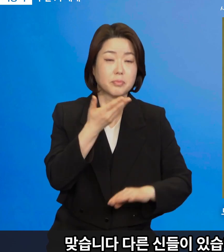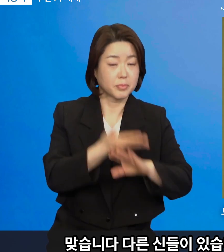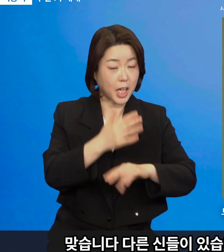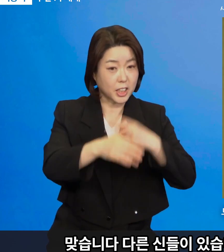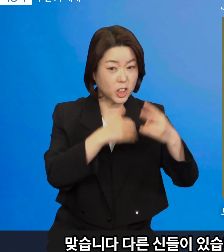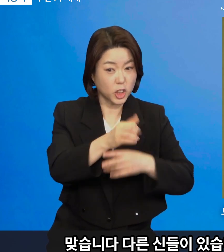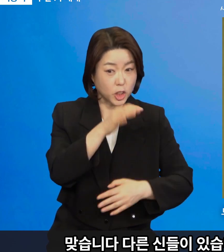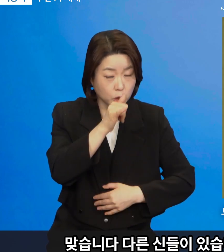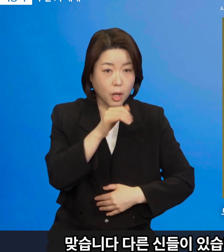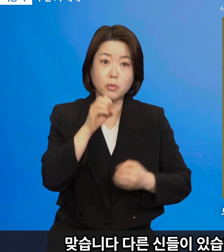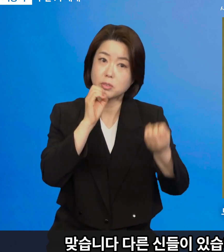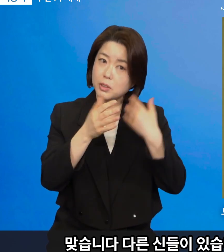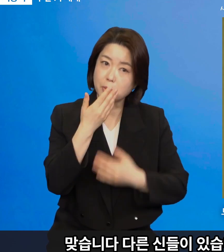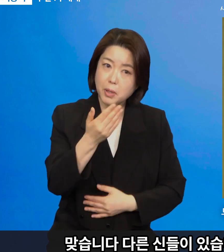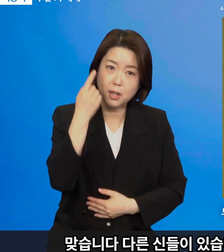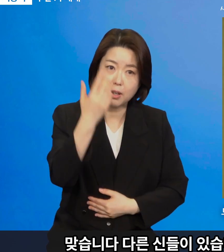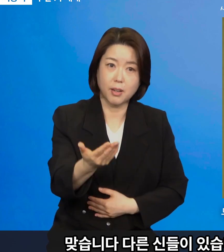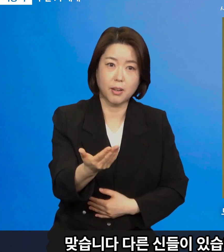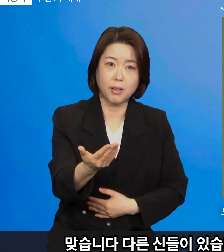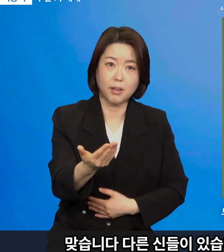이렇게 하시겠습니까?